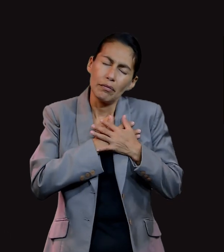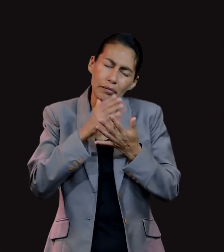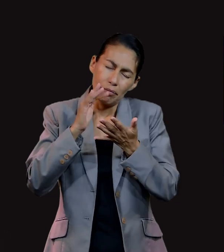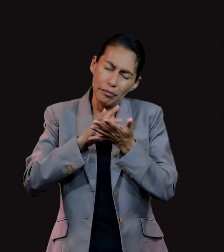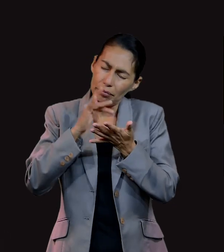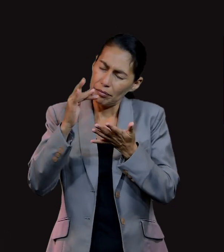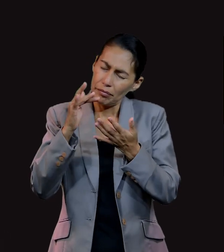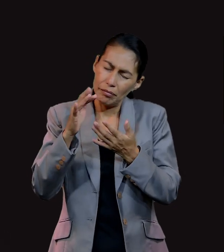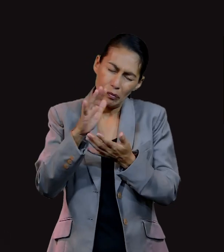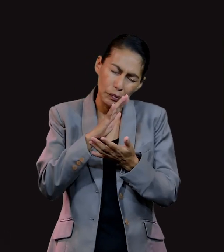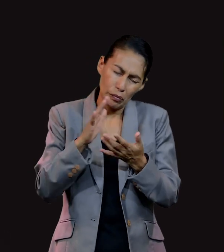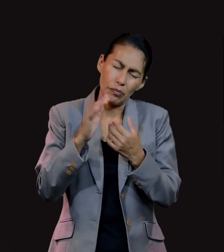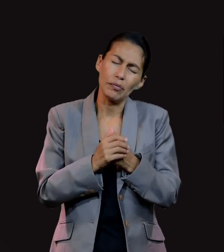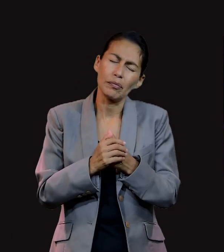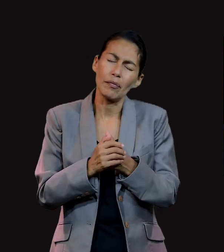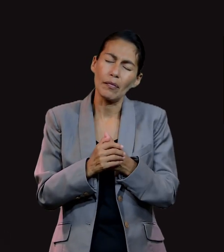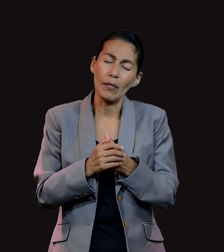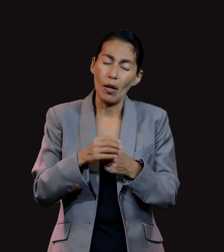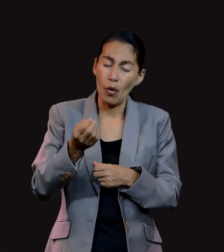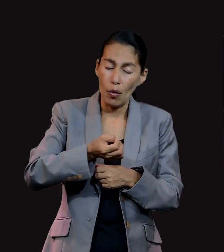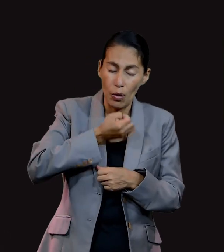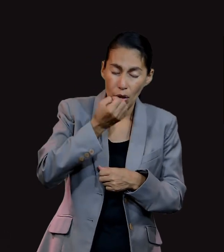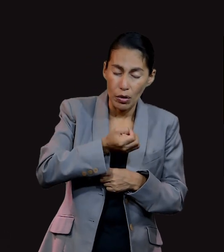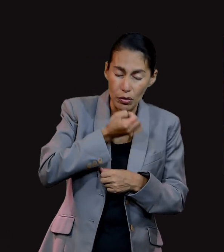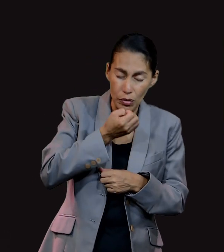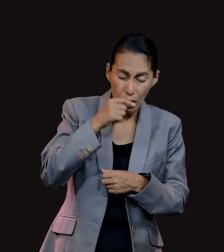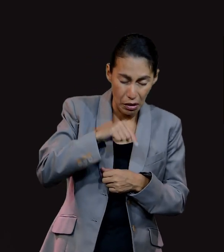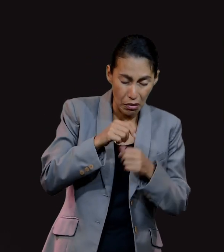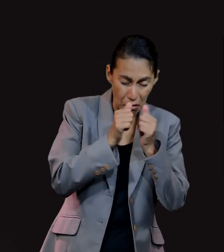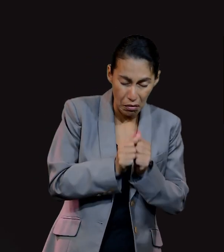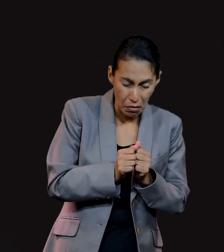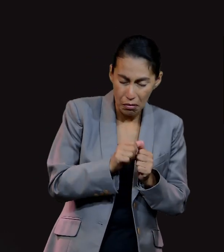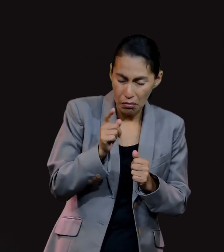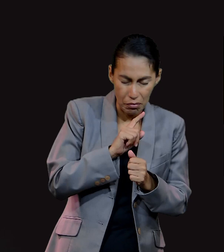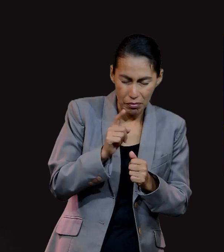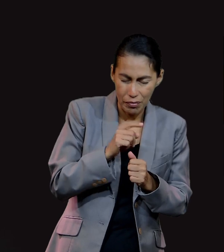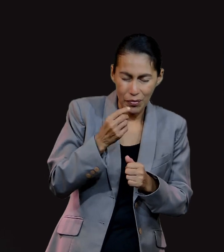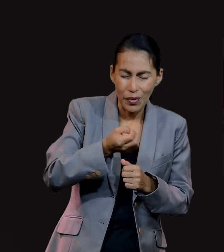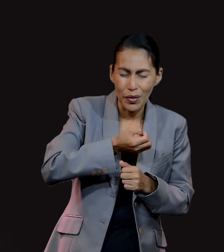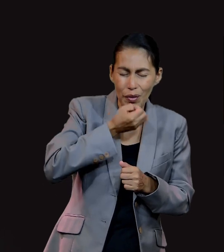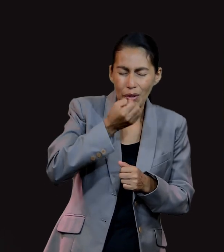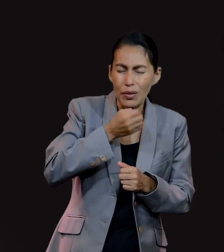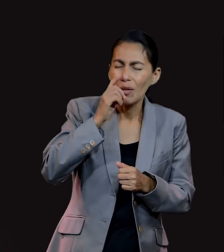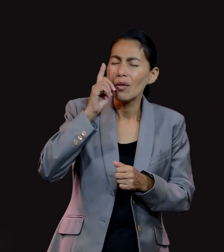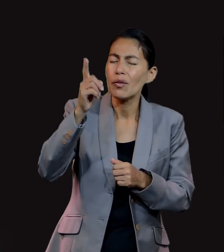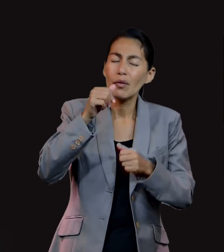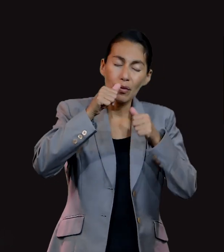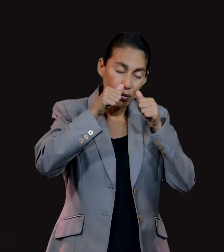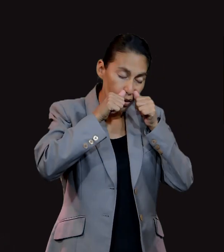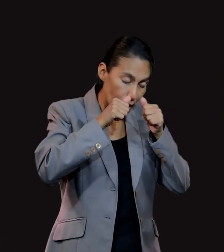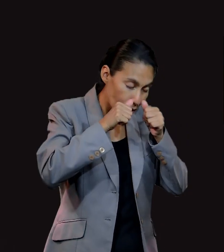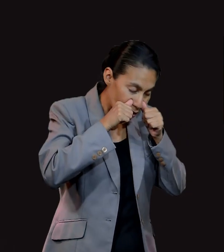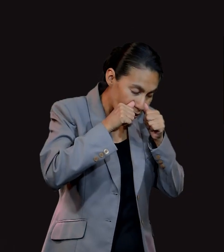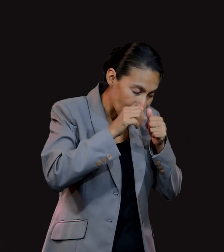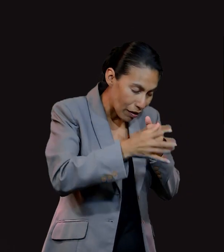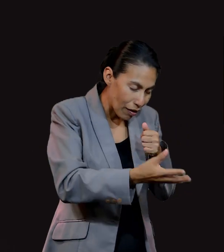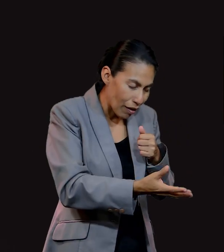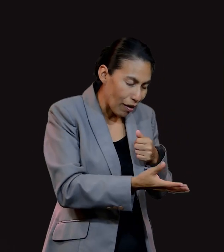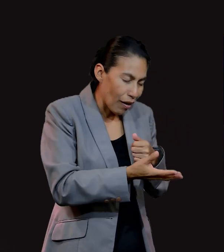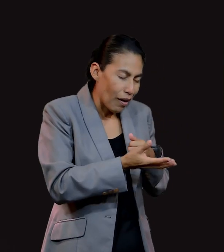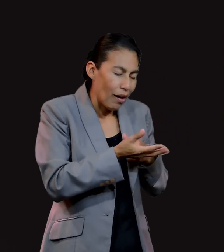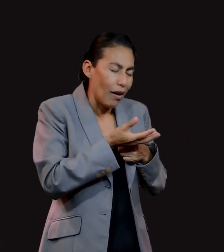oración No quedará solamente En nuestros labios O en estos medios Sino que llegarán Al trono de tu gracia Y